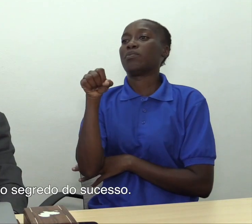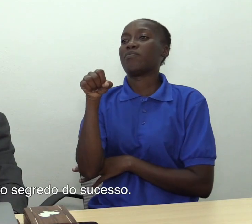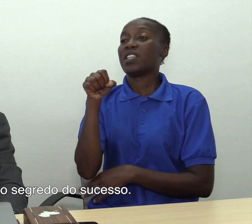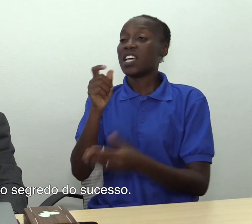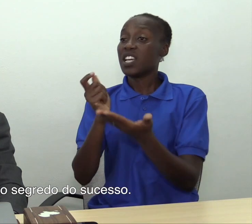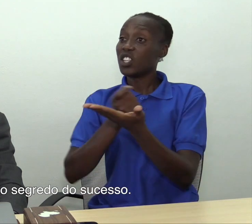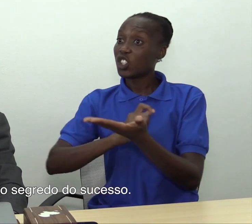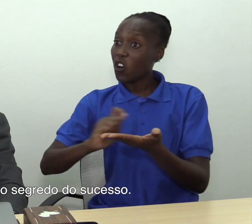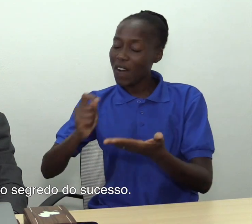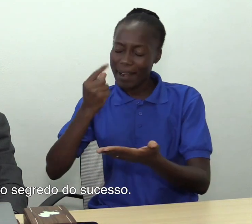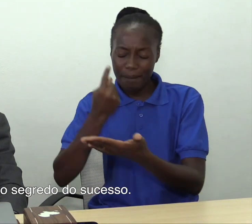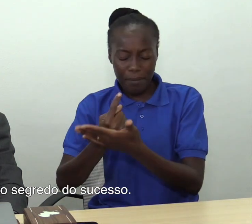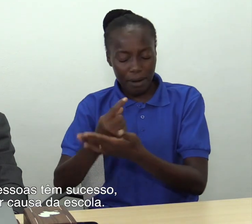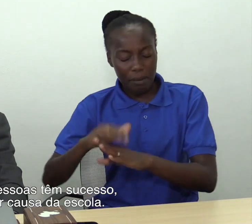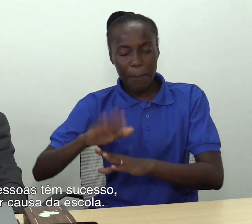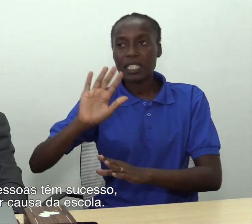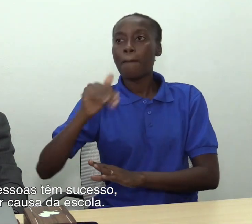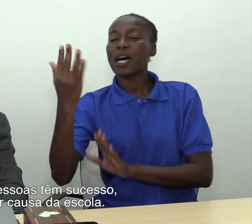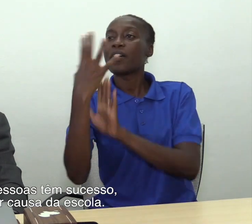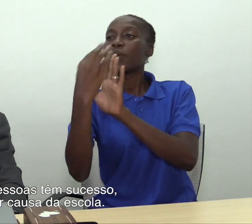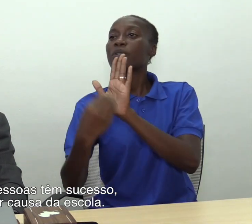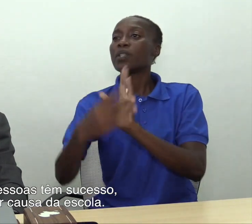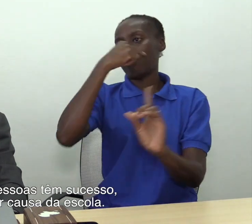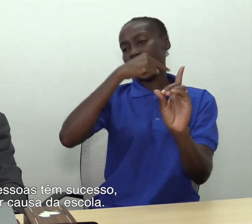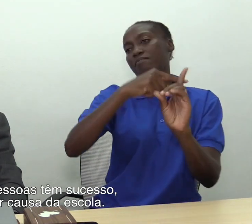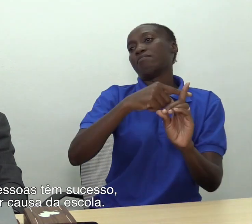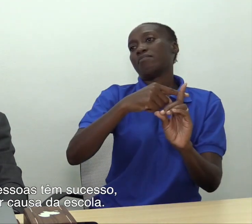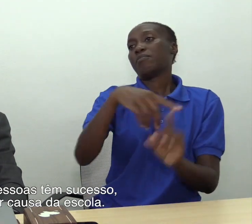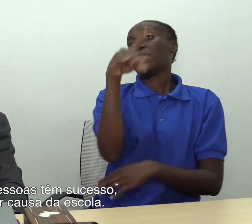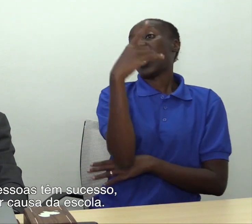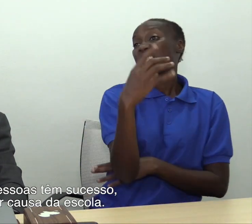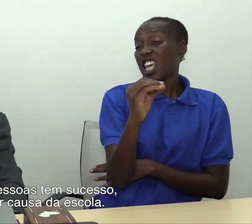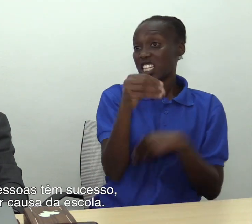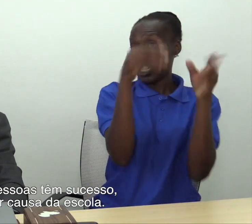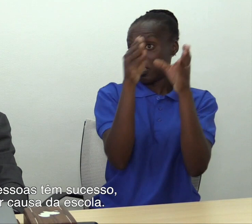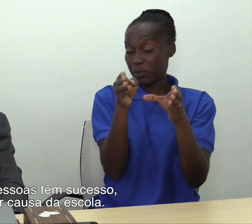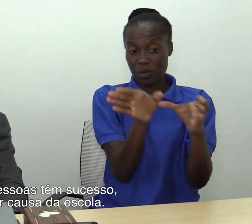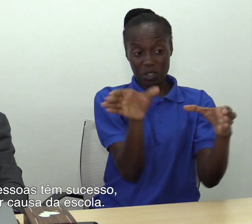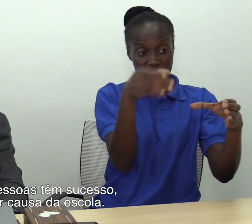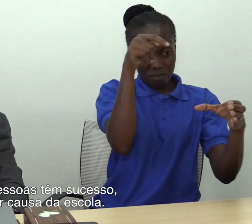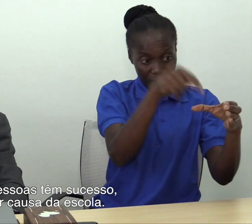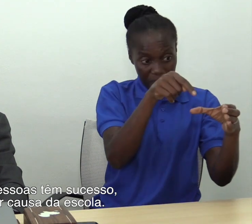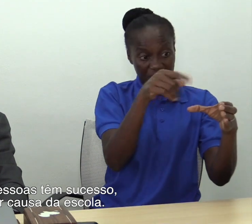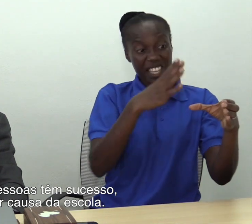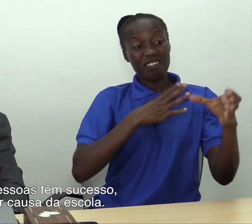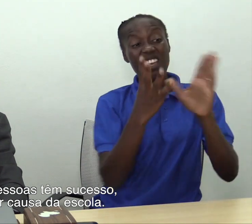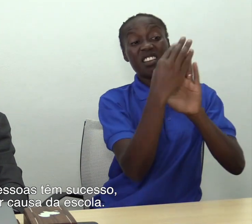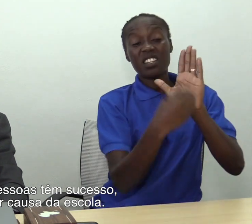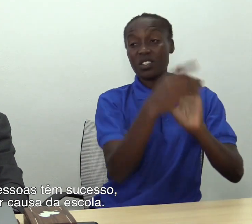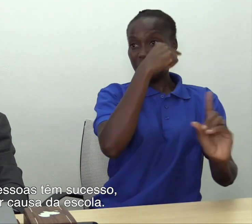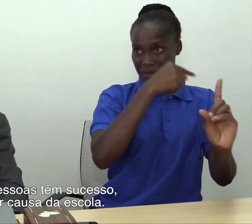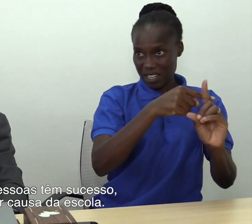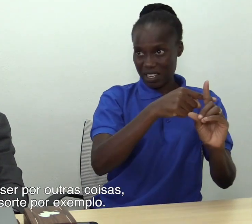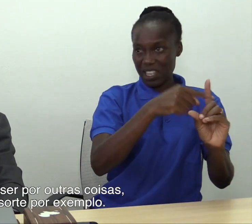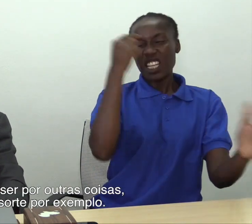A escola é o segredo do sucesso. Em 10 pessoas. Se 10 pessoas têm sucesso, 9